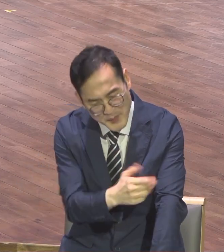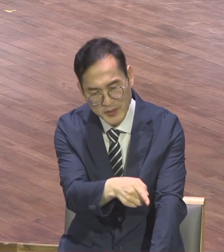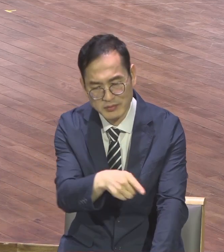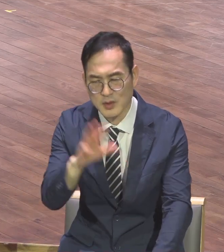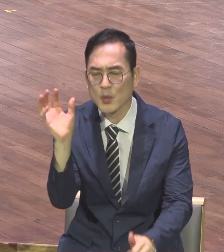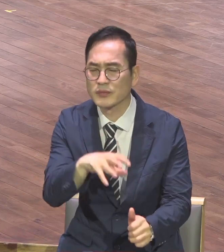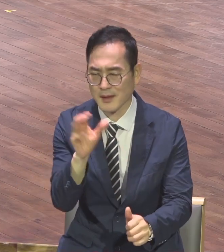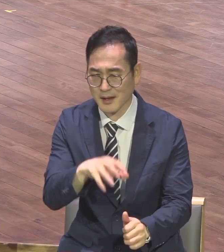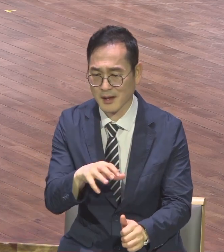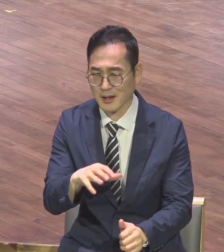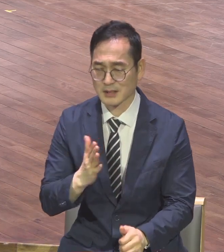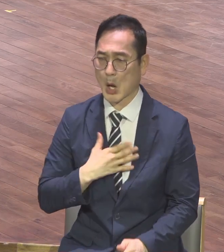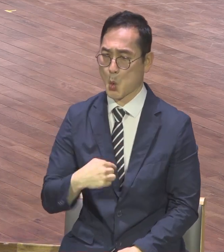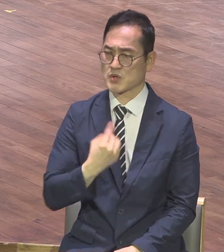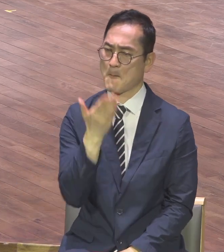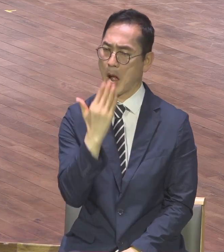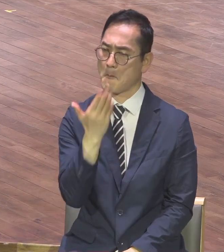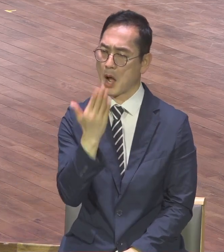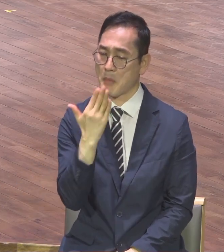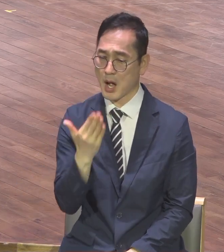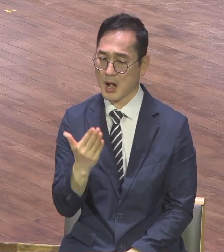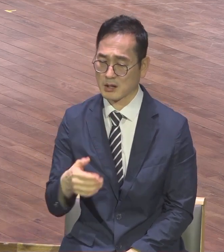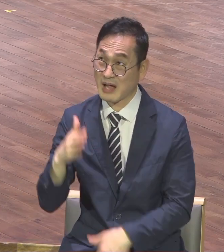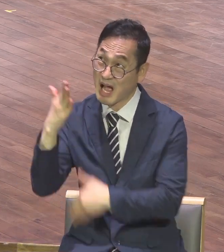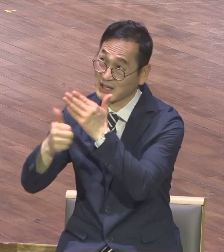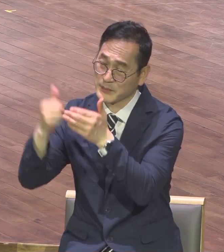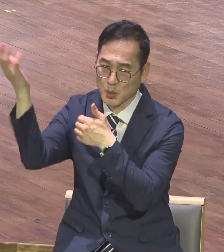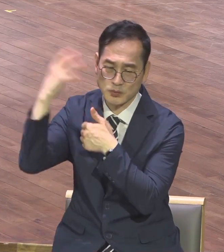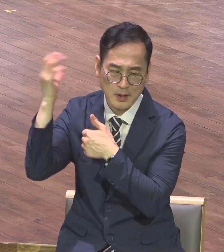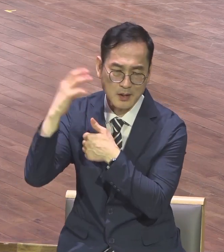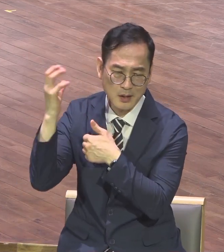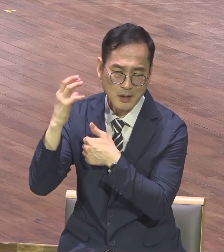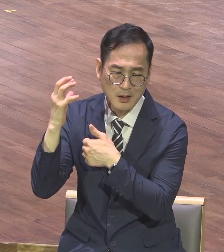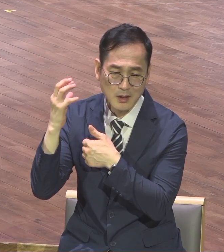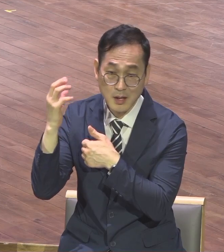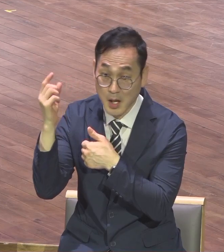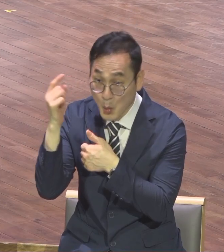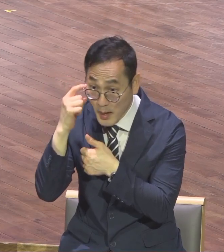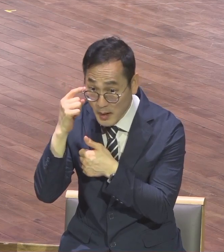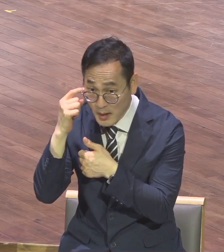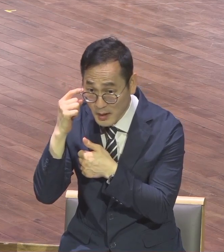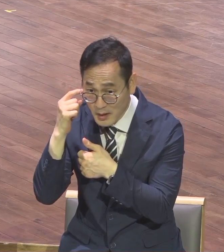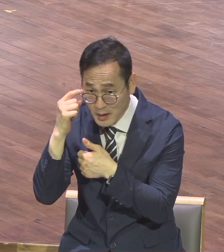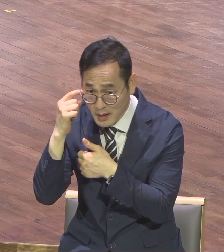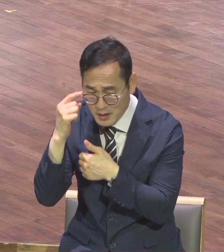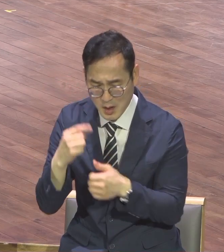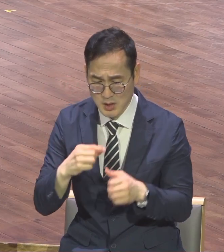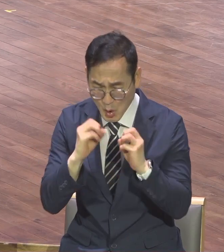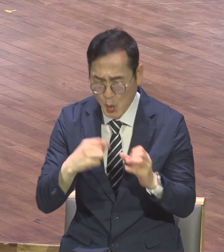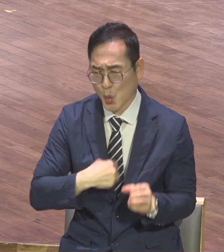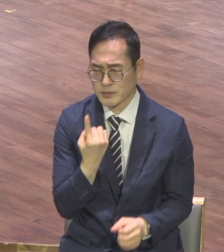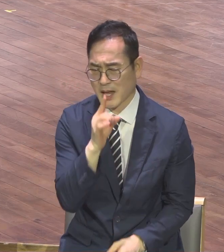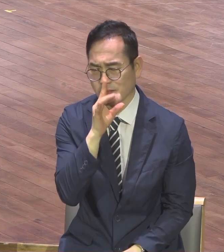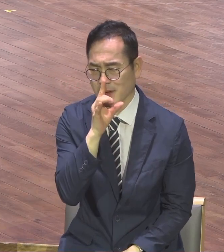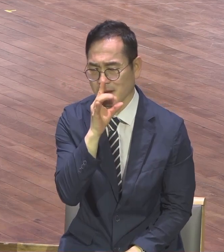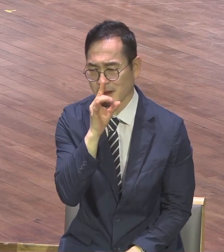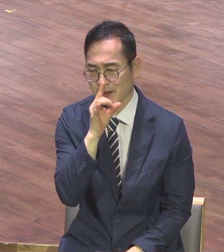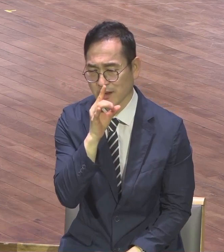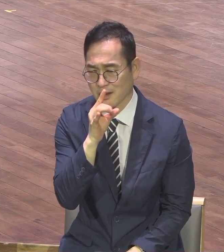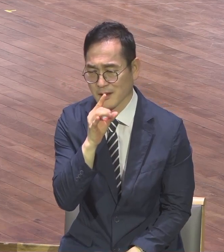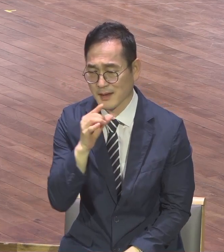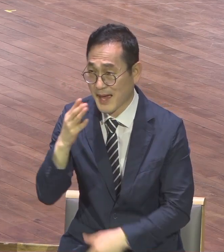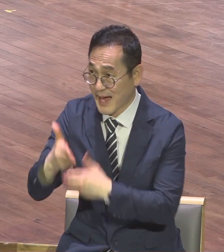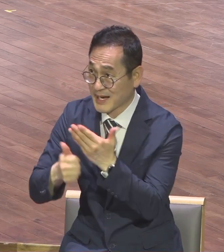이 표현은요, 선교뿐만 아니에요. 하나님의 일에도 마찬가지. 하나님 일에